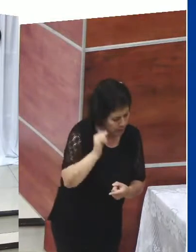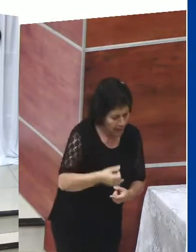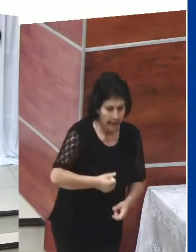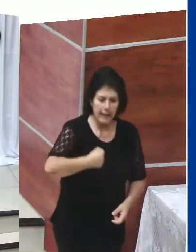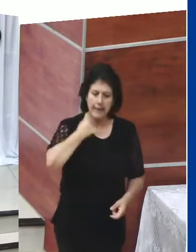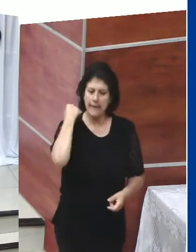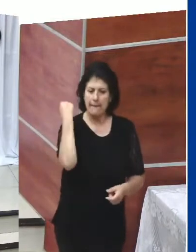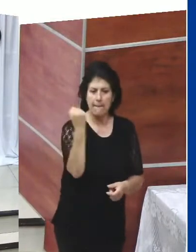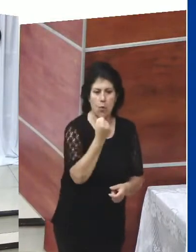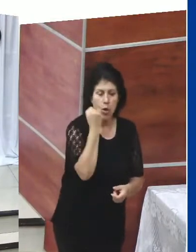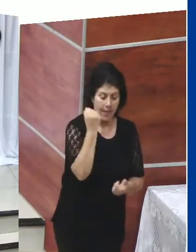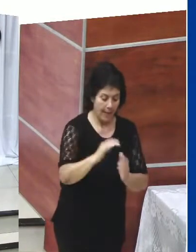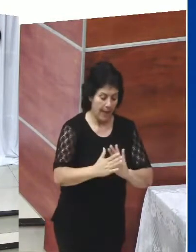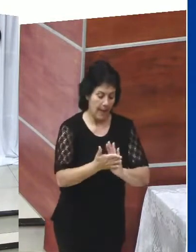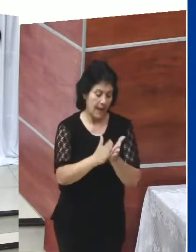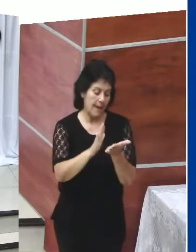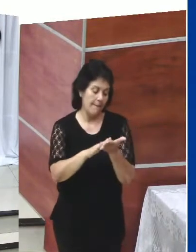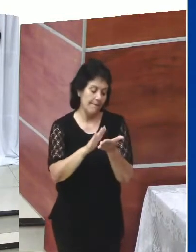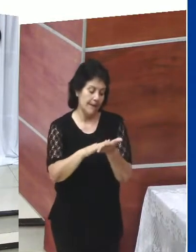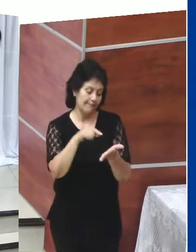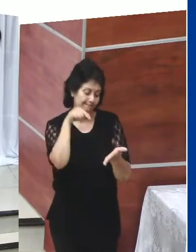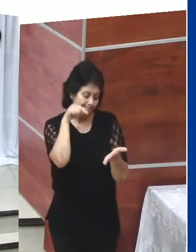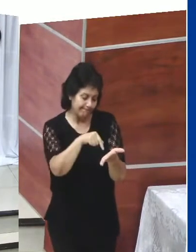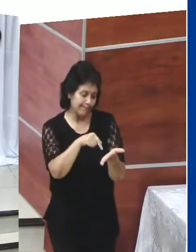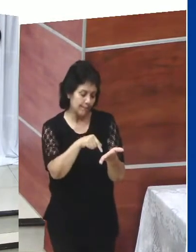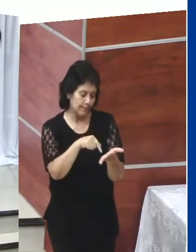de la palabra de Dios.